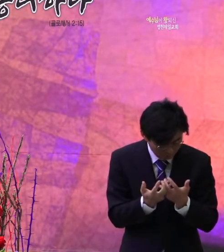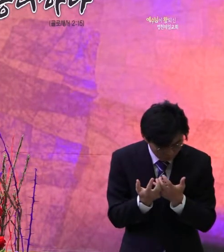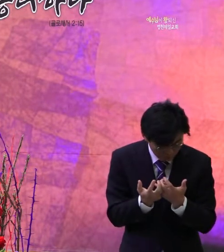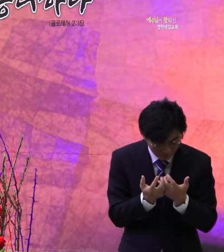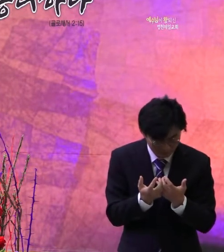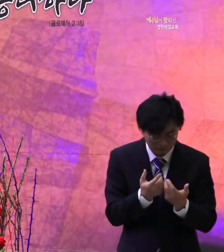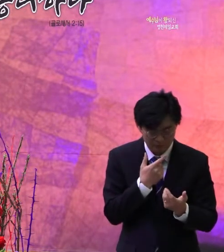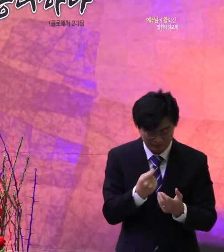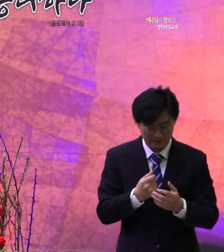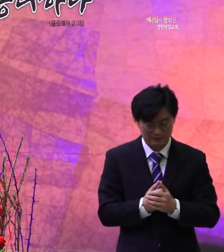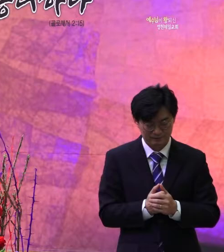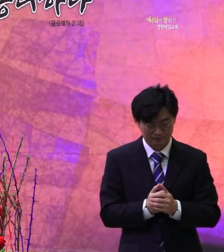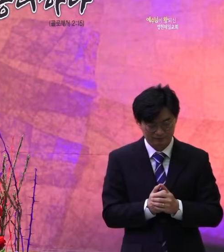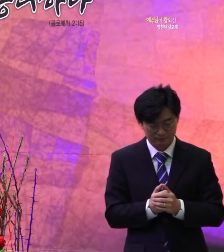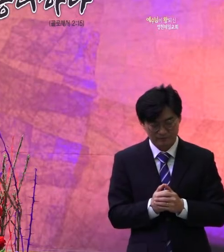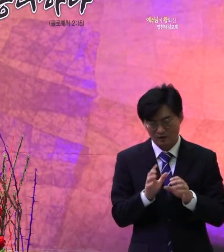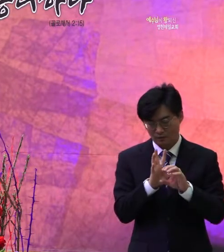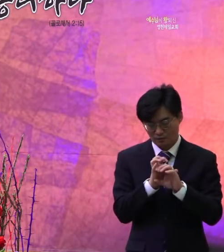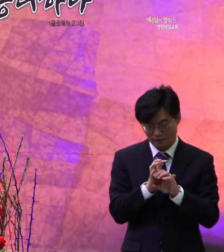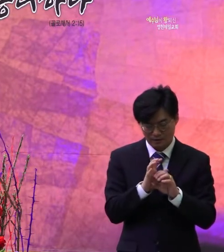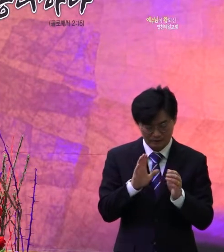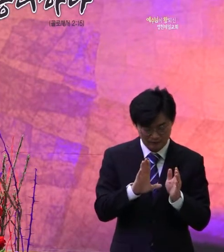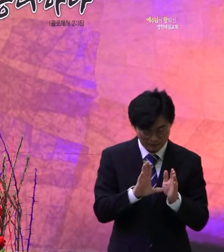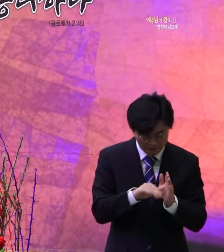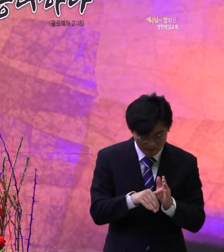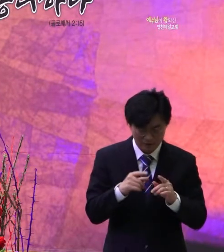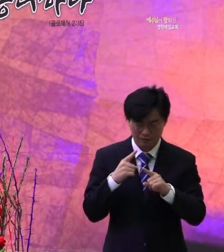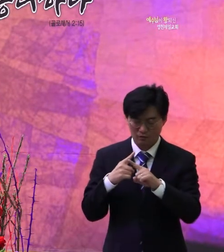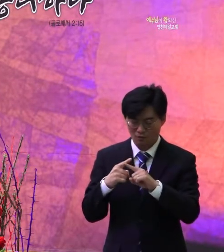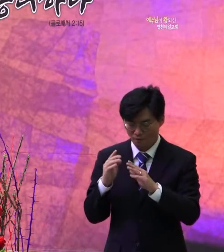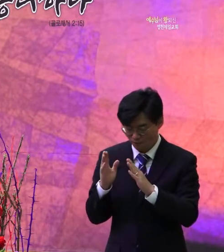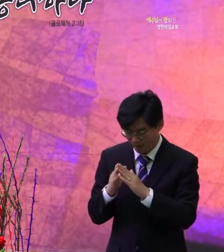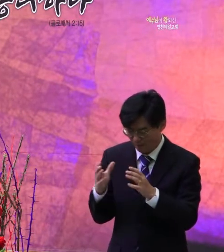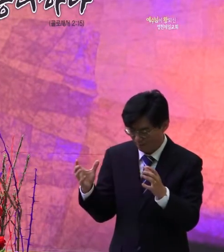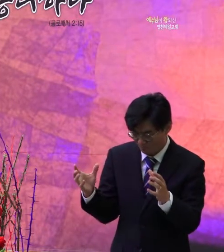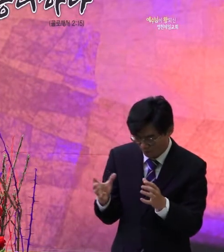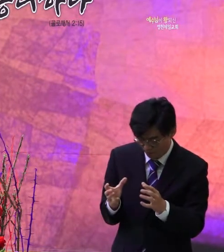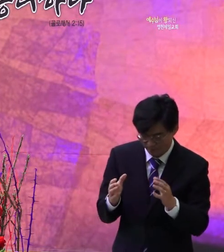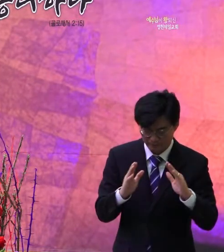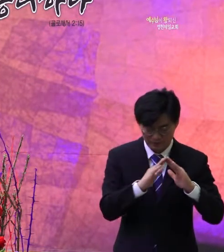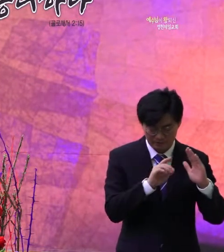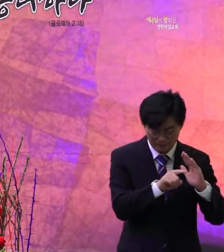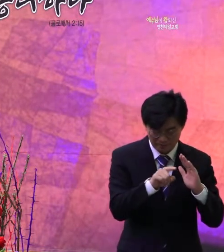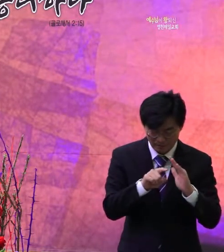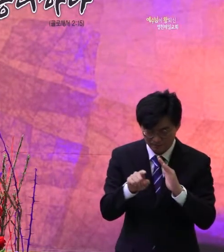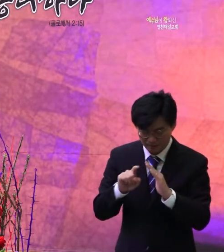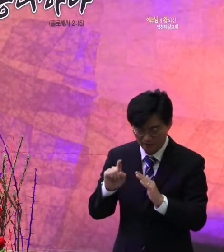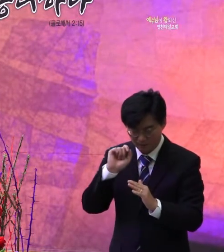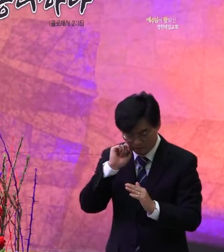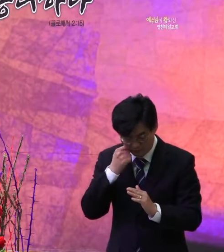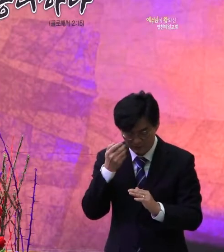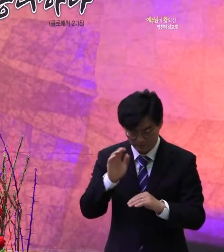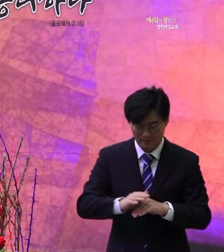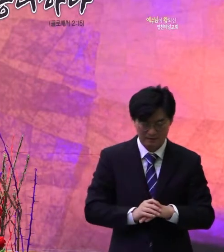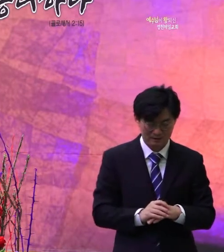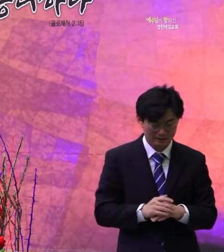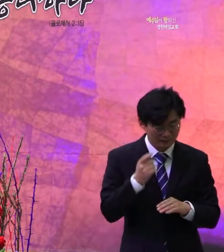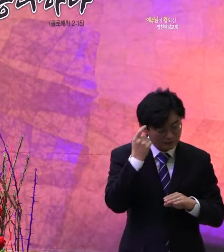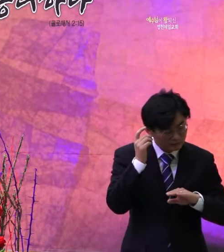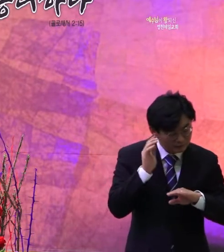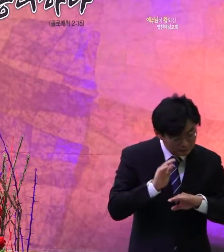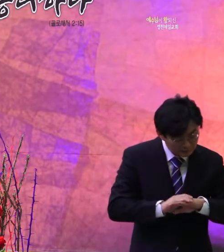코로나19 시절에 교회의 모든 교육과 임방과 모임이 뱀같이 지혜롭고